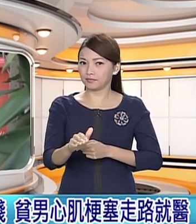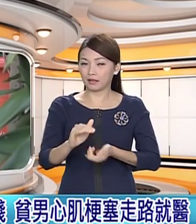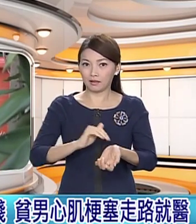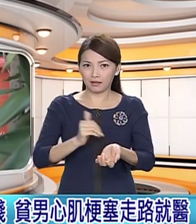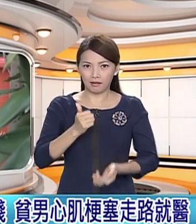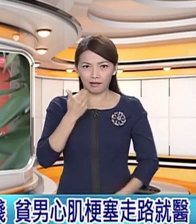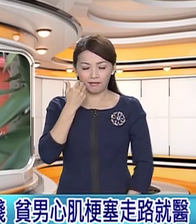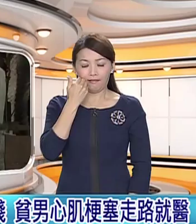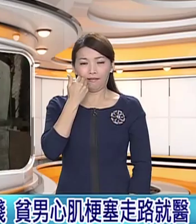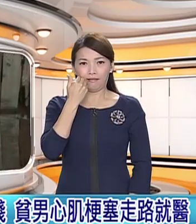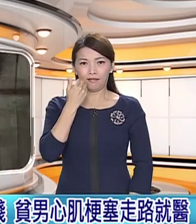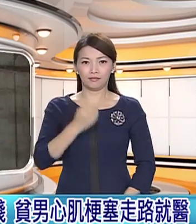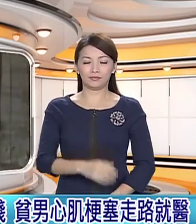命，让医生吓坏